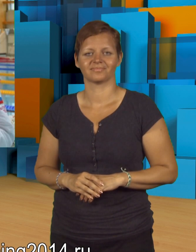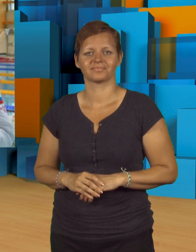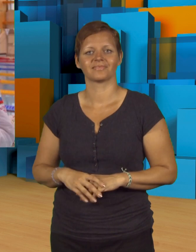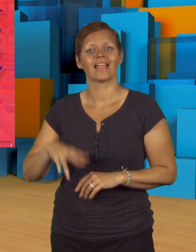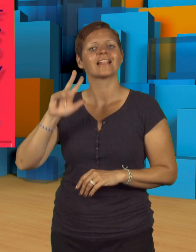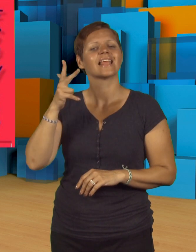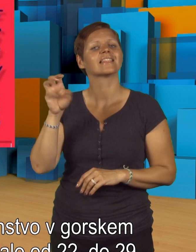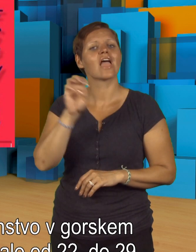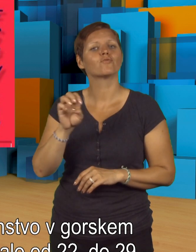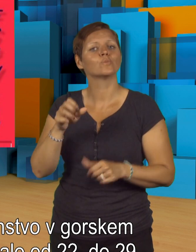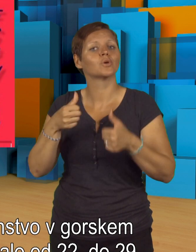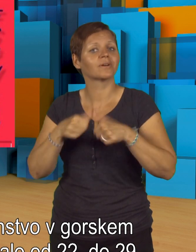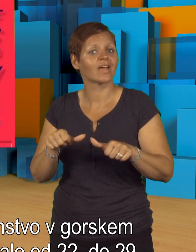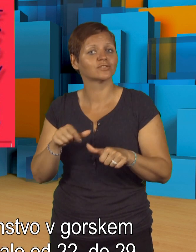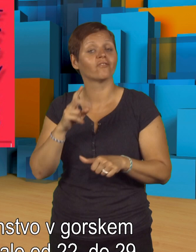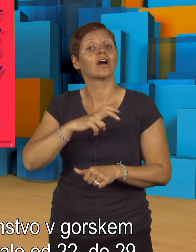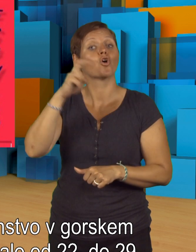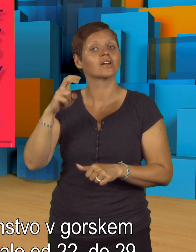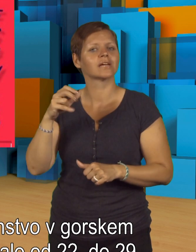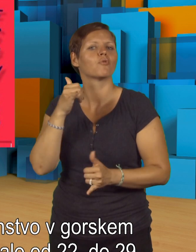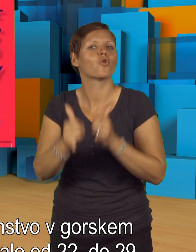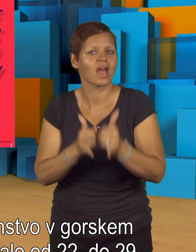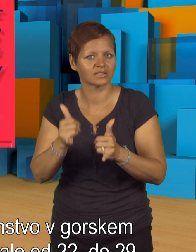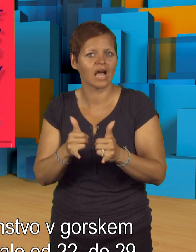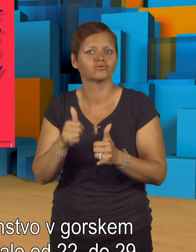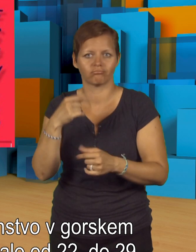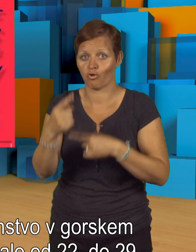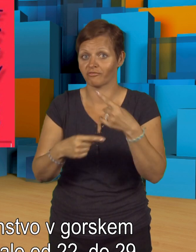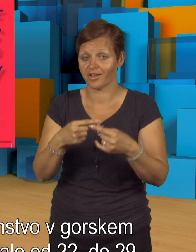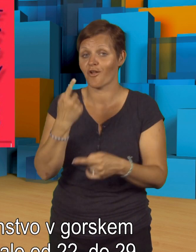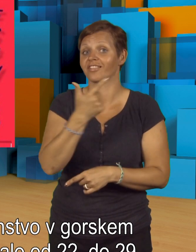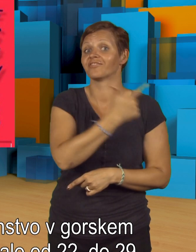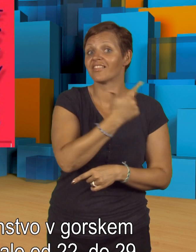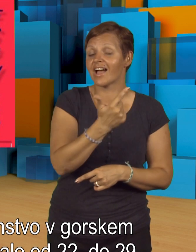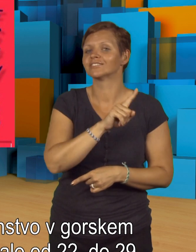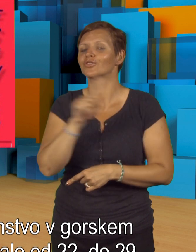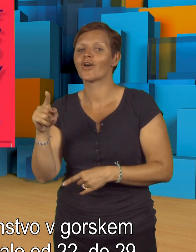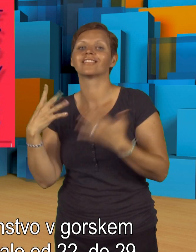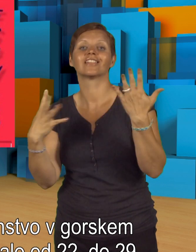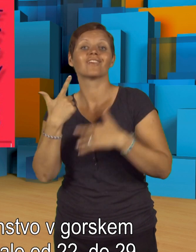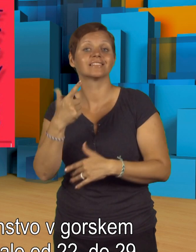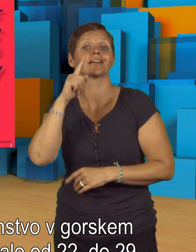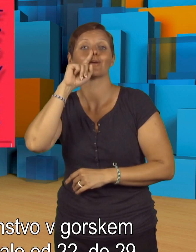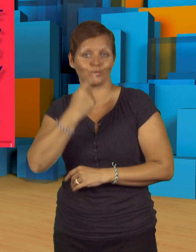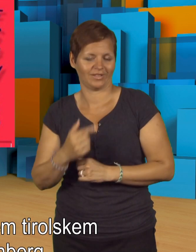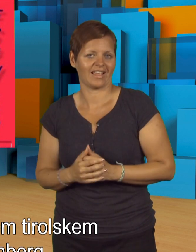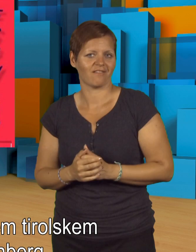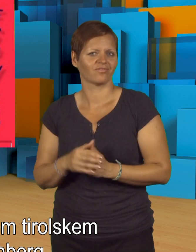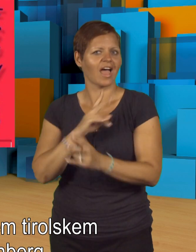devswimming2014.ru. Tretje evropsko prvenstvo v gorskem kolesarstvu se je odvijalo od 22. do 29. junija v